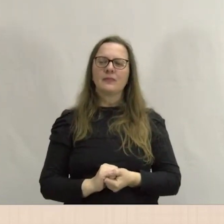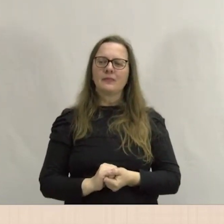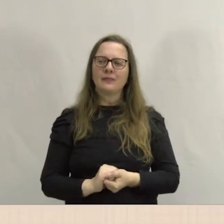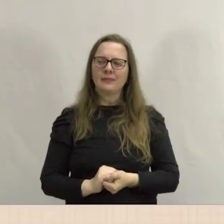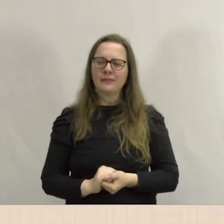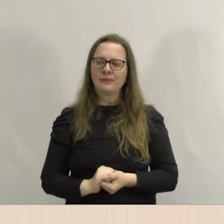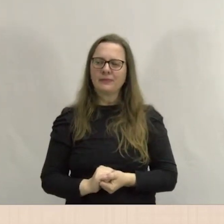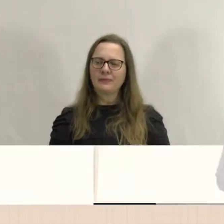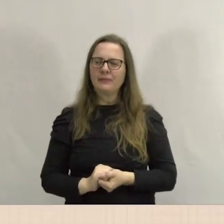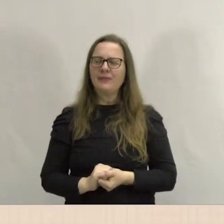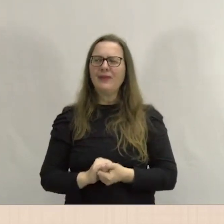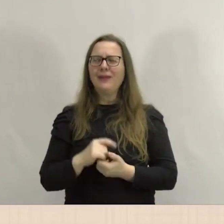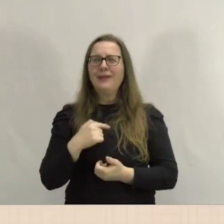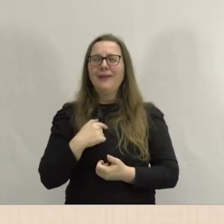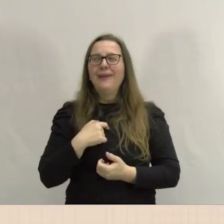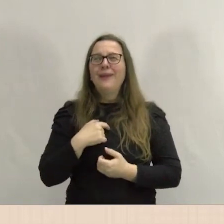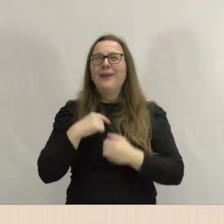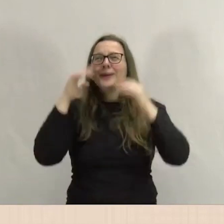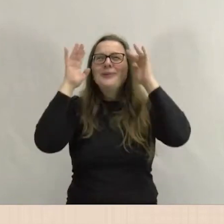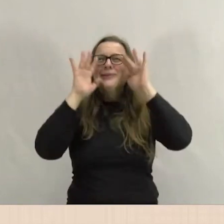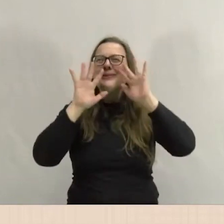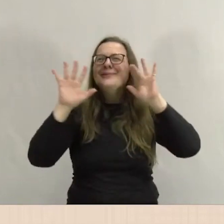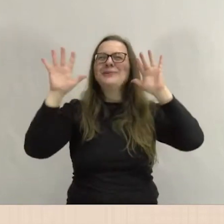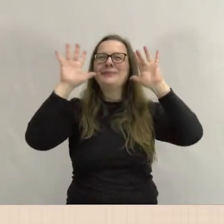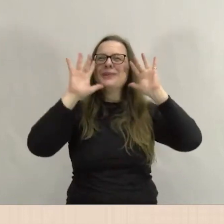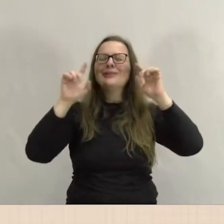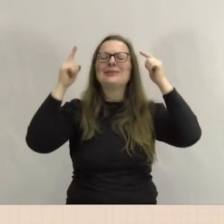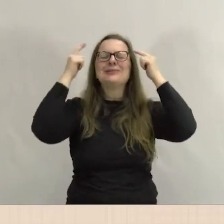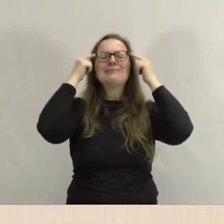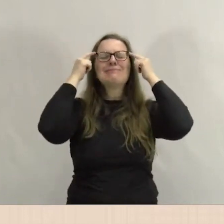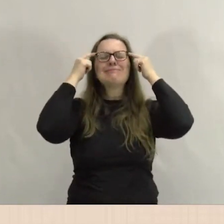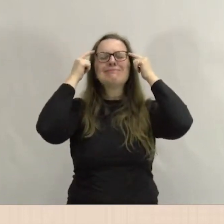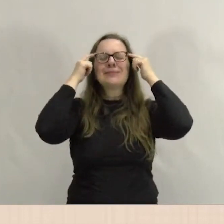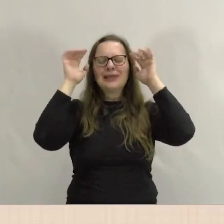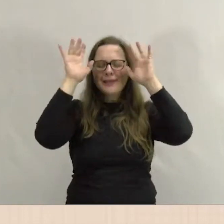irmão Dong sonhou ver. Nós estamos vendo.